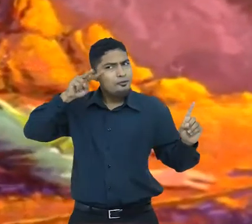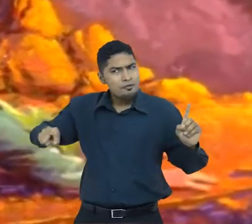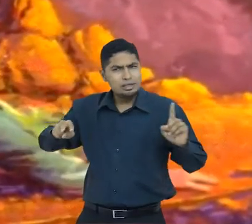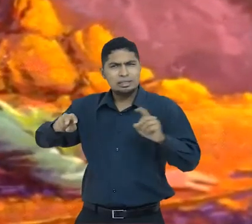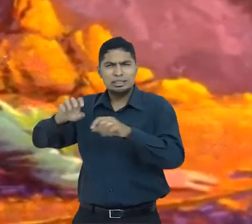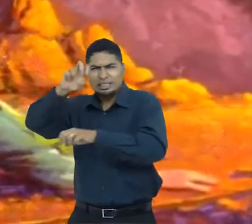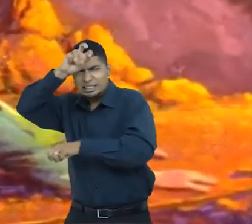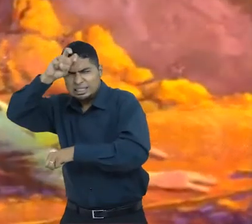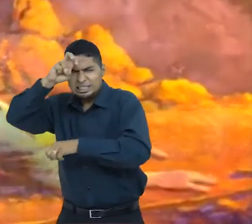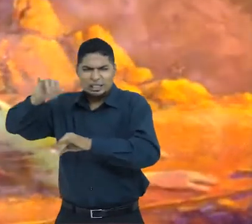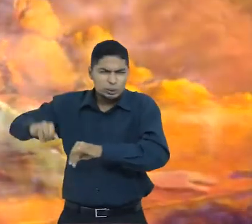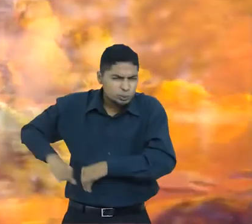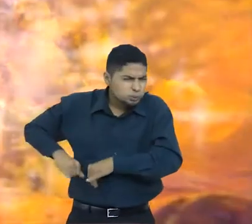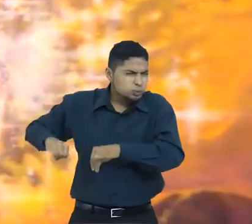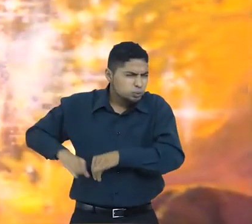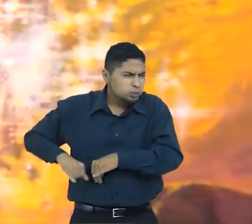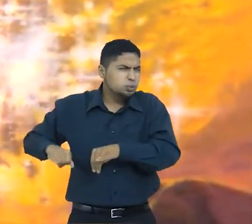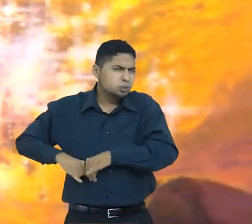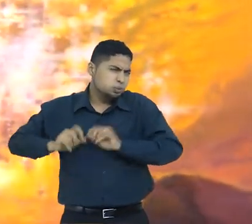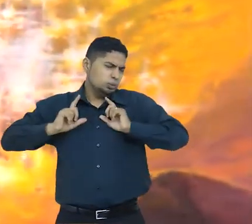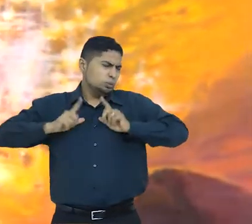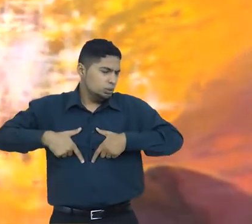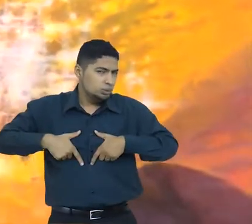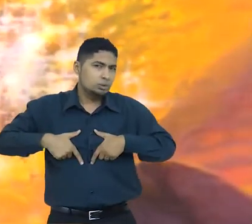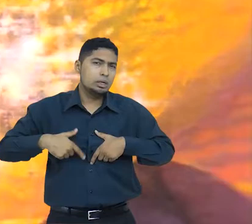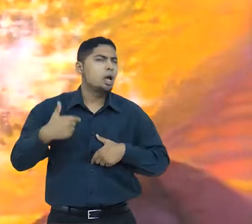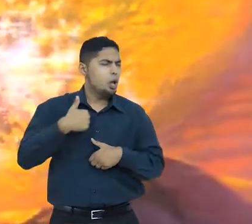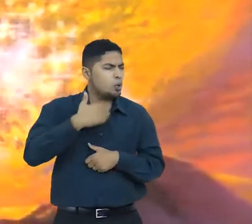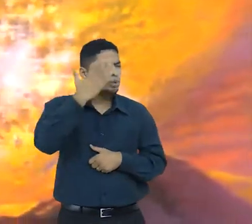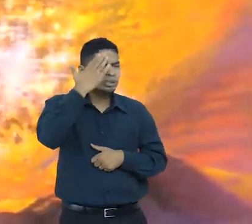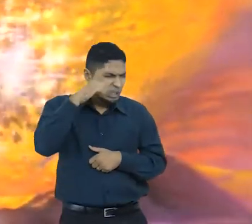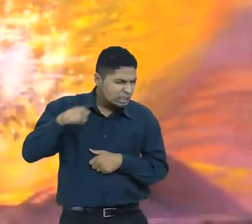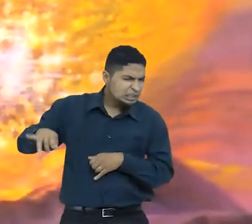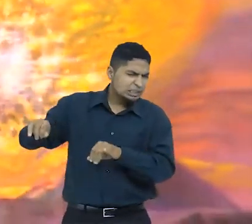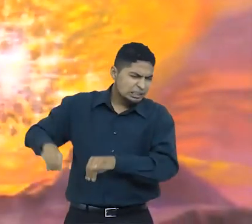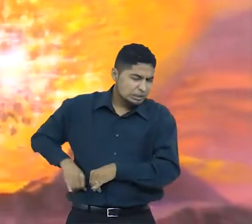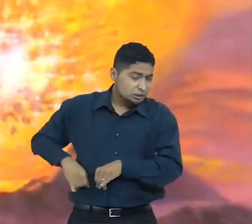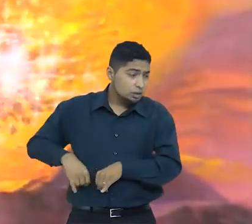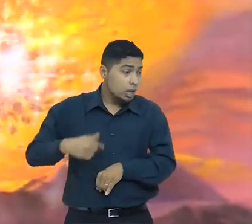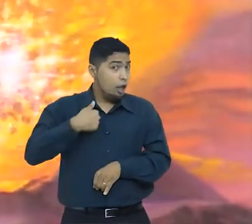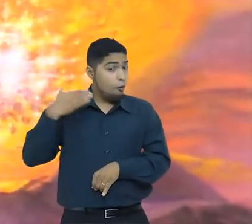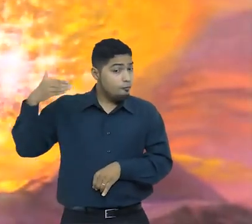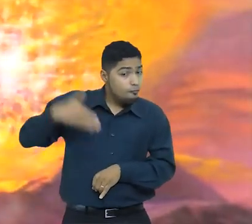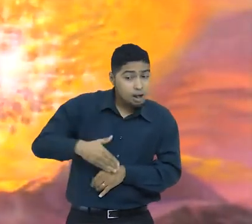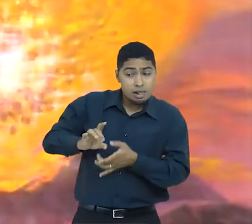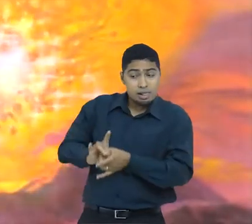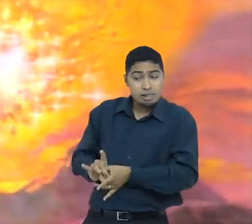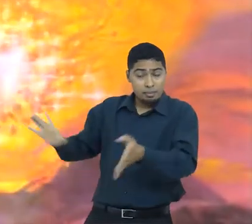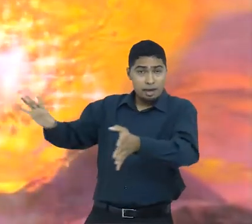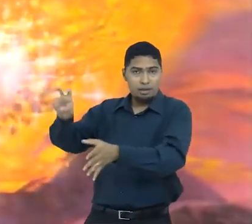as aflições do meu povo no Egito e ouvi seu lamento. Sei o que tem sofrido. Vim